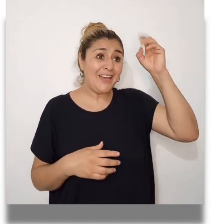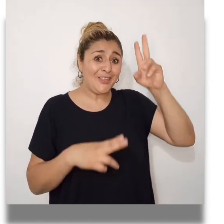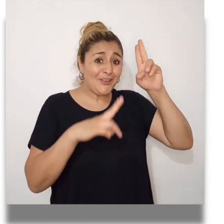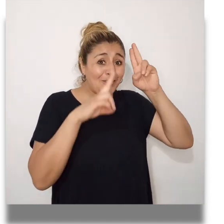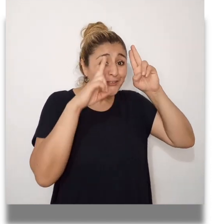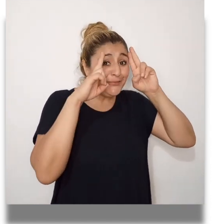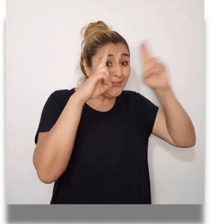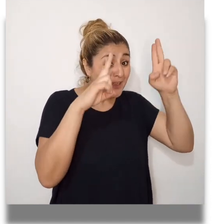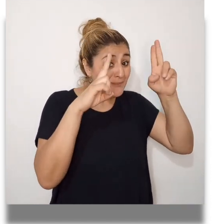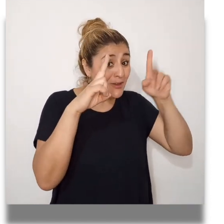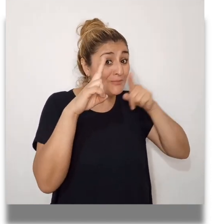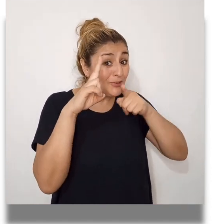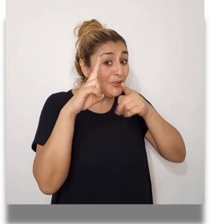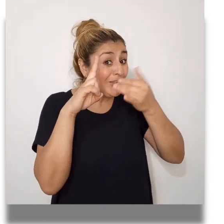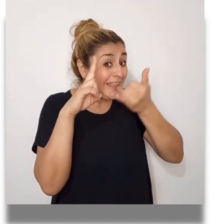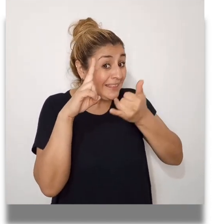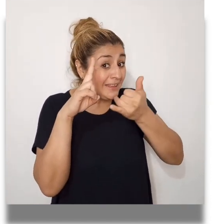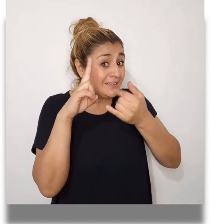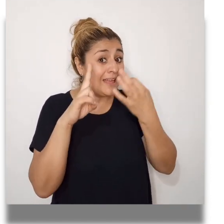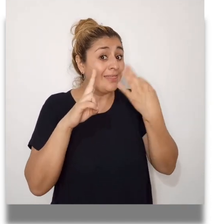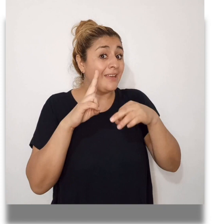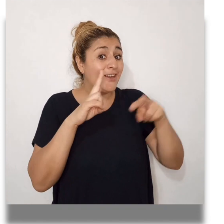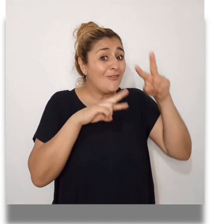Dios, tenés que buscar la